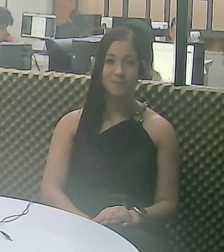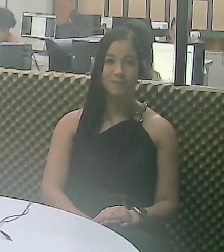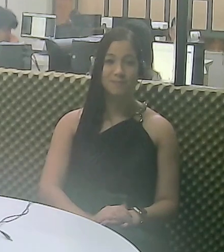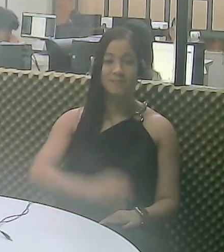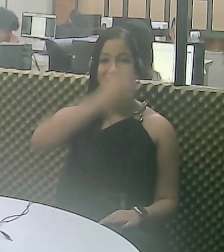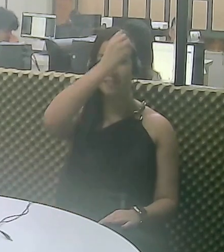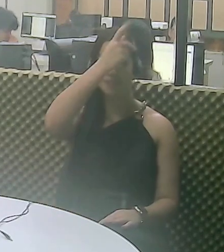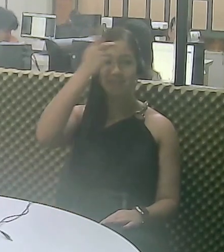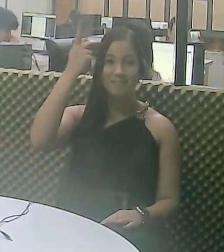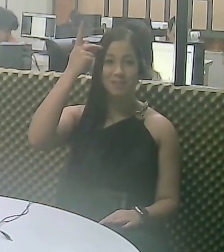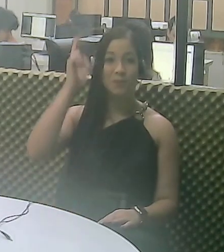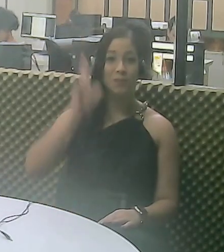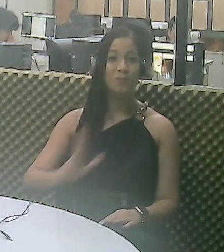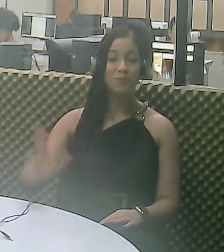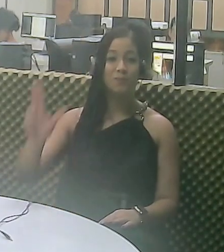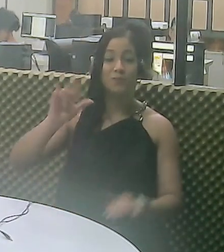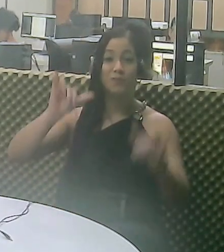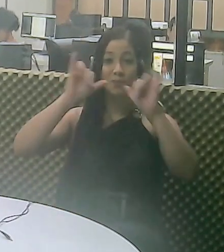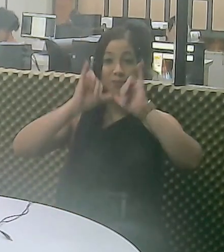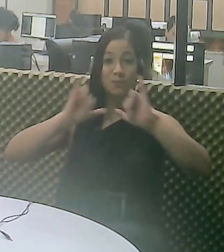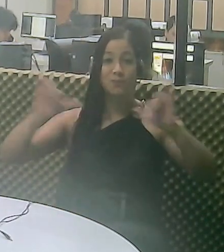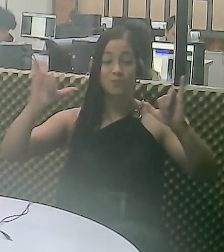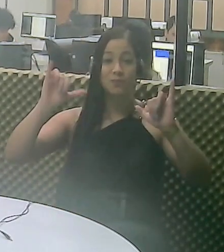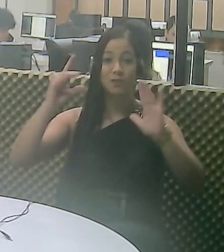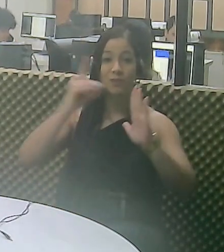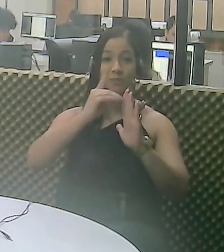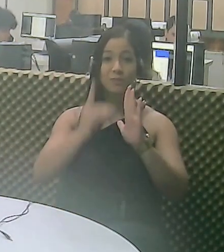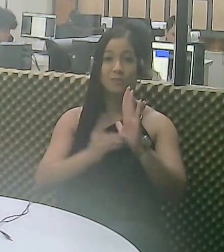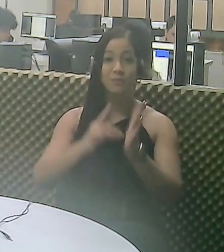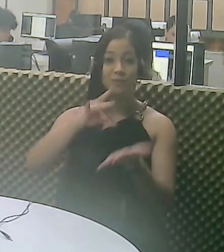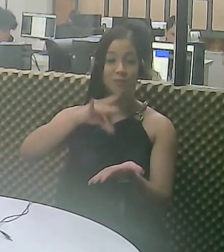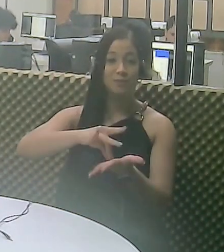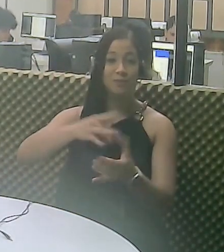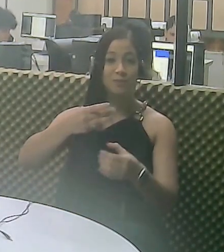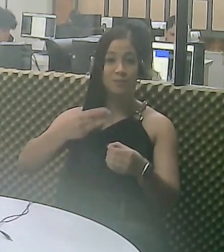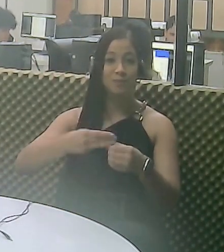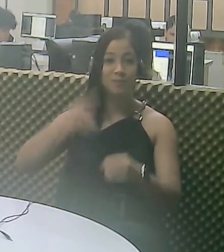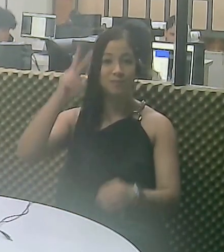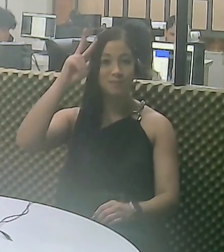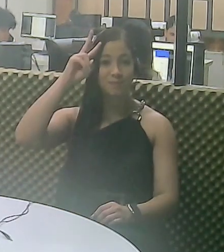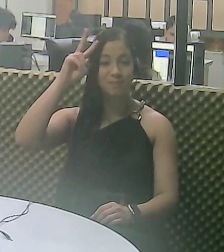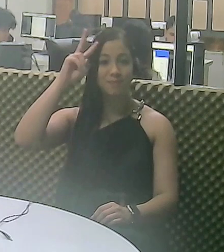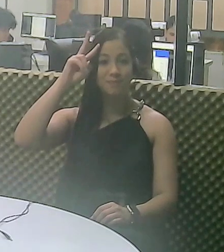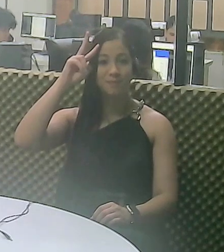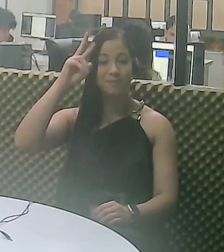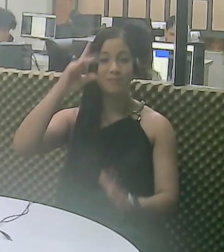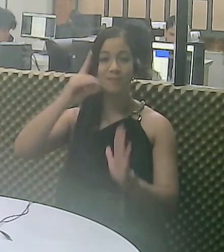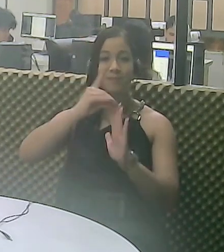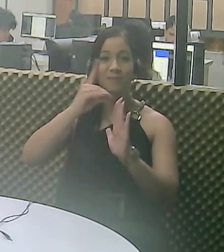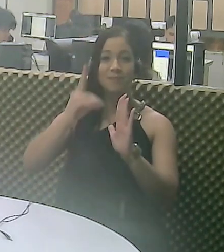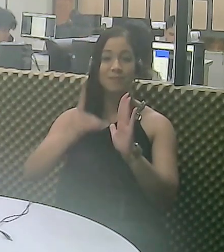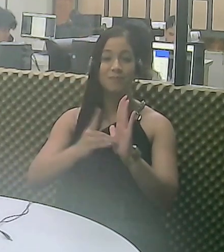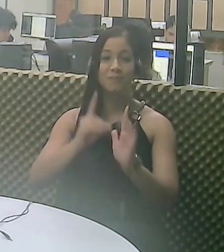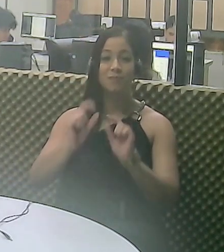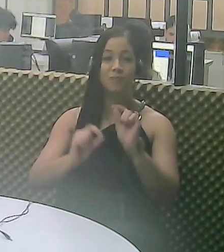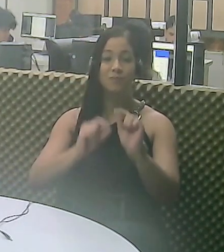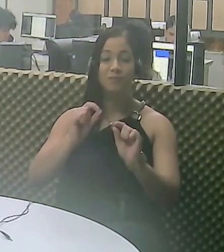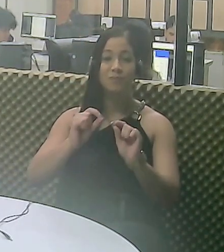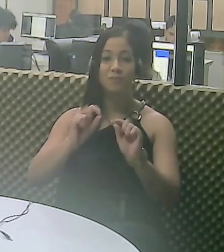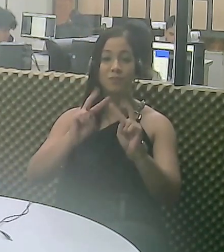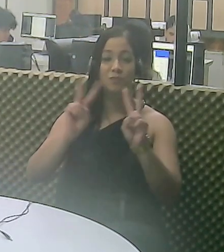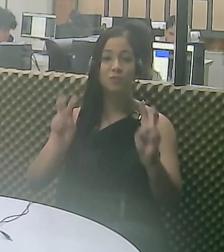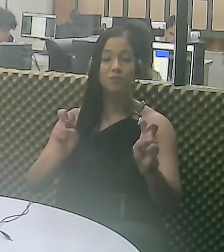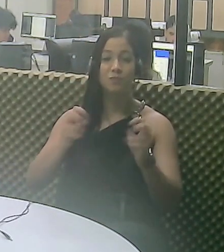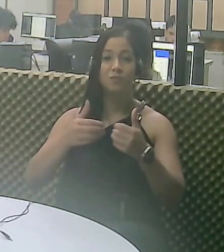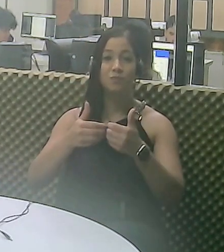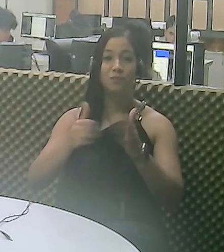A Prefeitura de Uberlândia publicou no Diário Oficial Municipal desta segunda-feira o decreto que estabelece diretrizes para